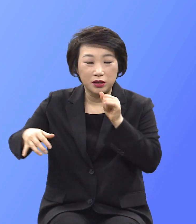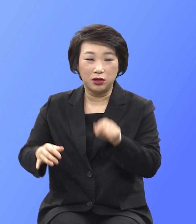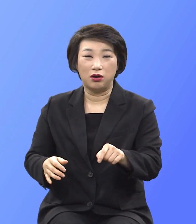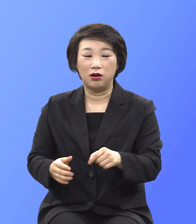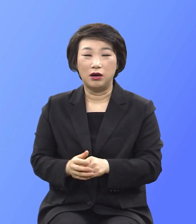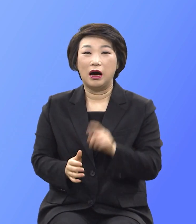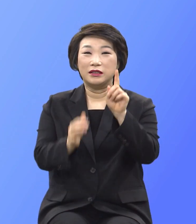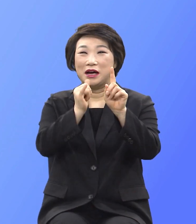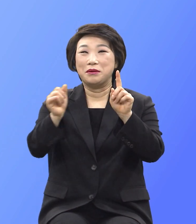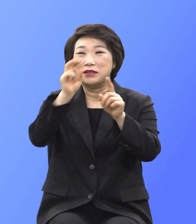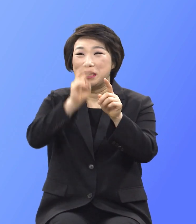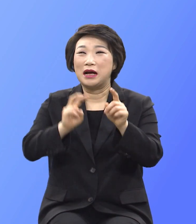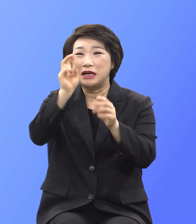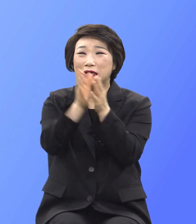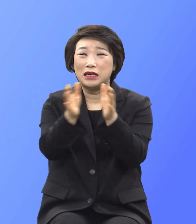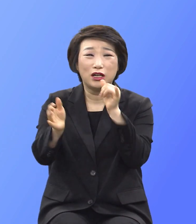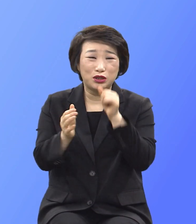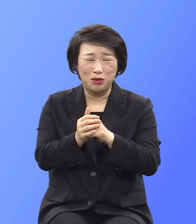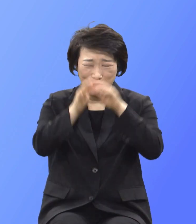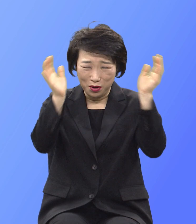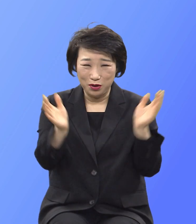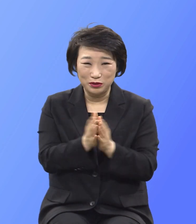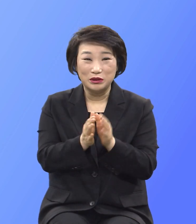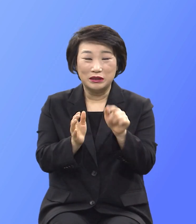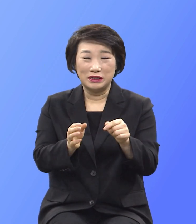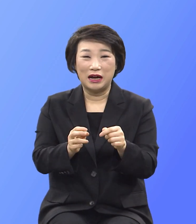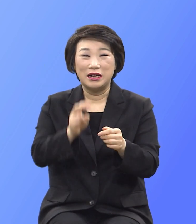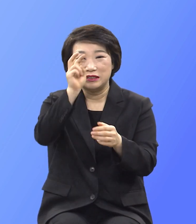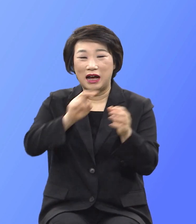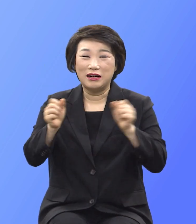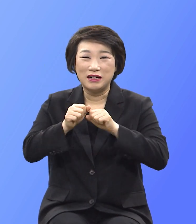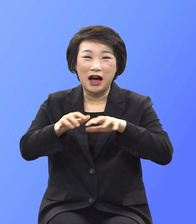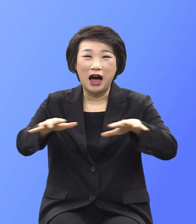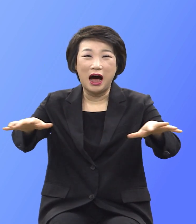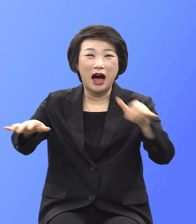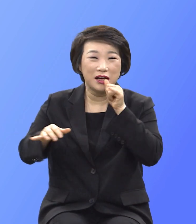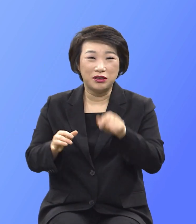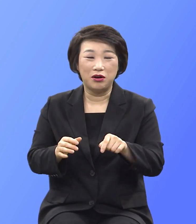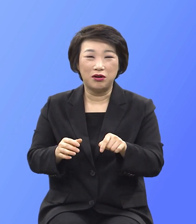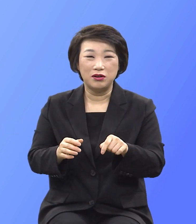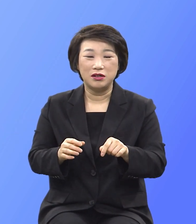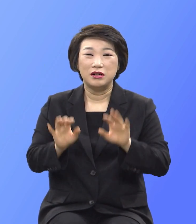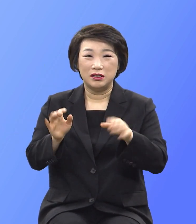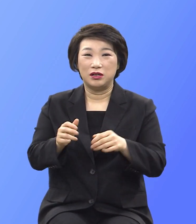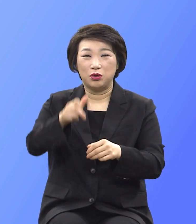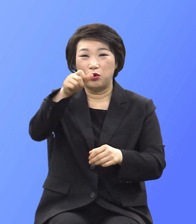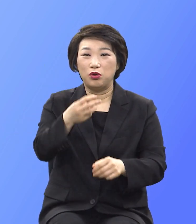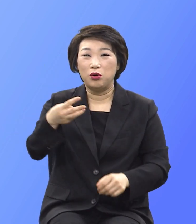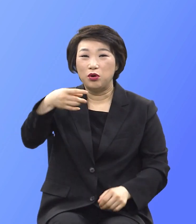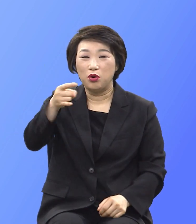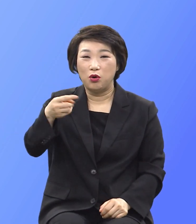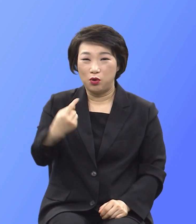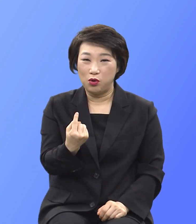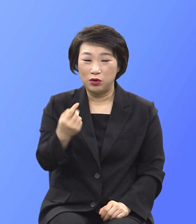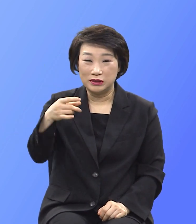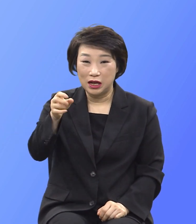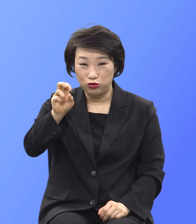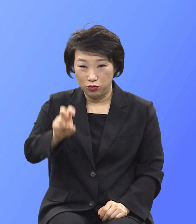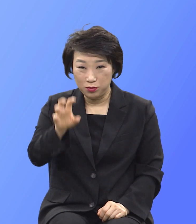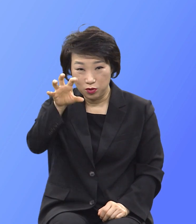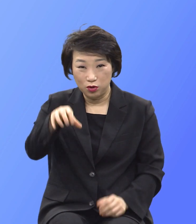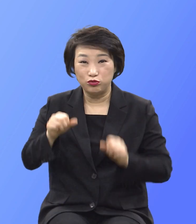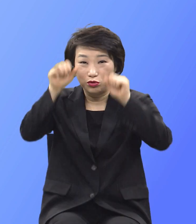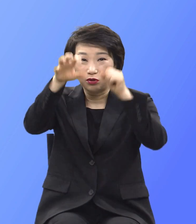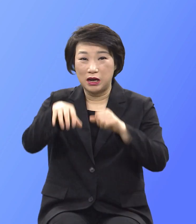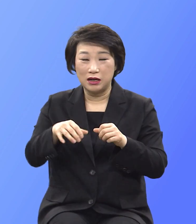사람이 찬양을 부르면 전부 따라서 막 콜로세움 운동장이 뒤집어질 만큼 막 찬양이